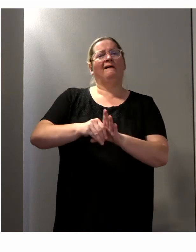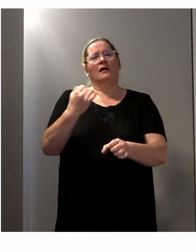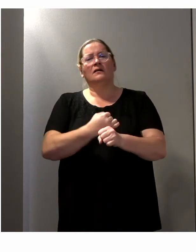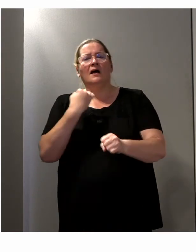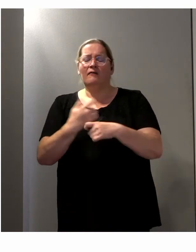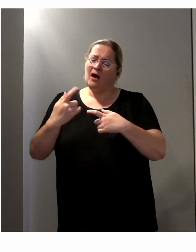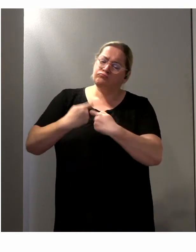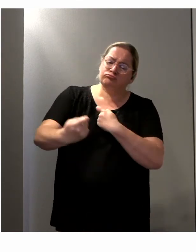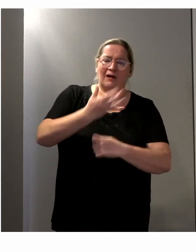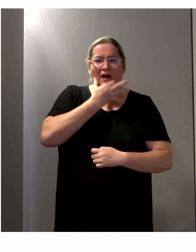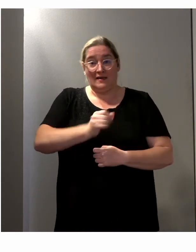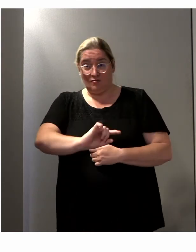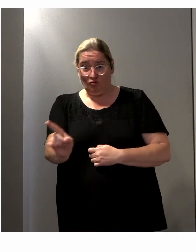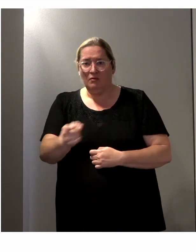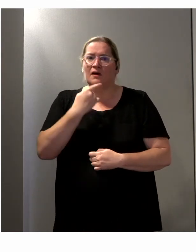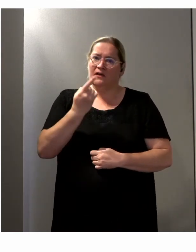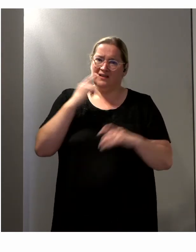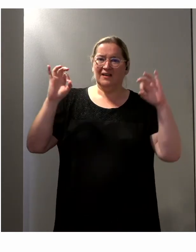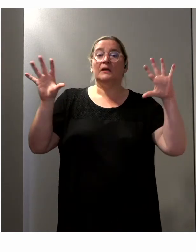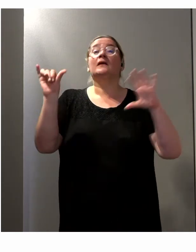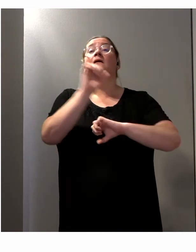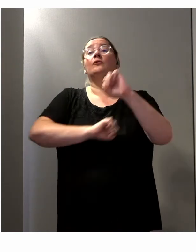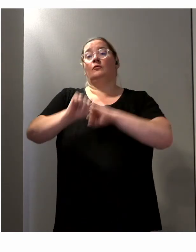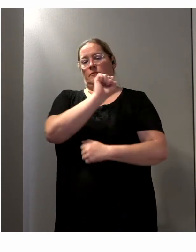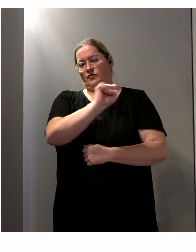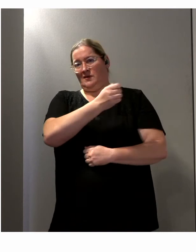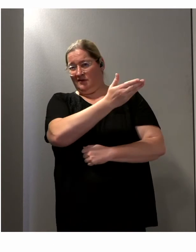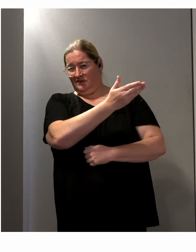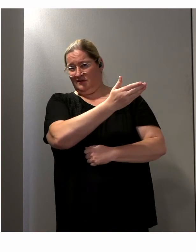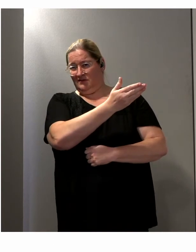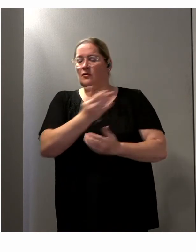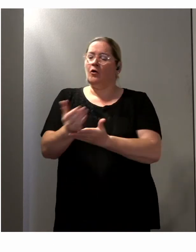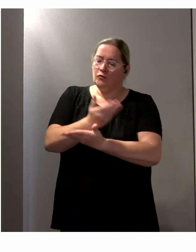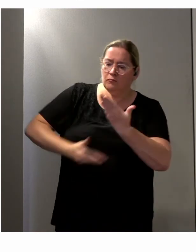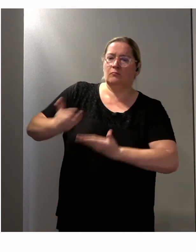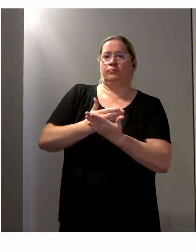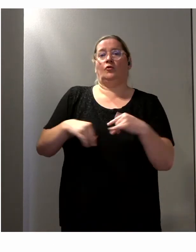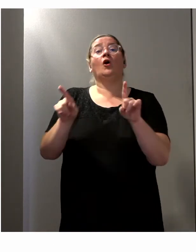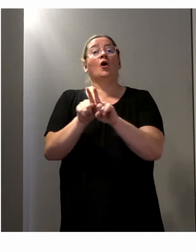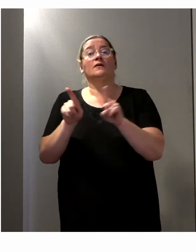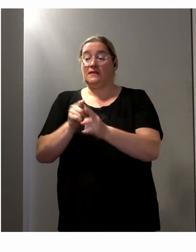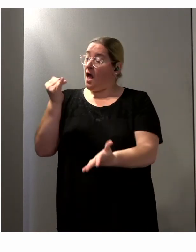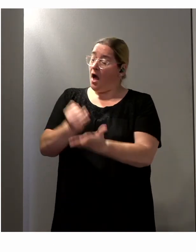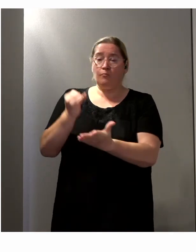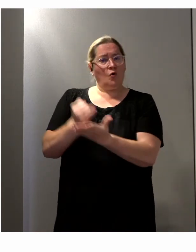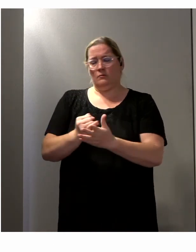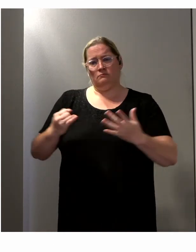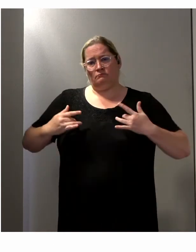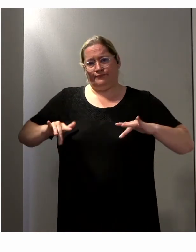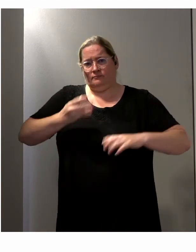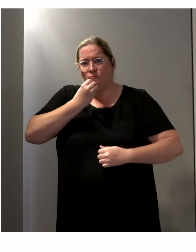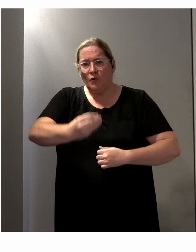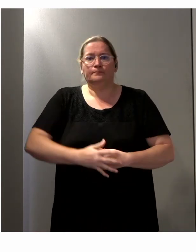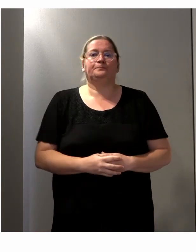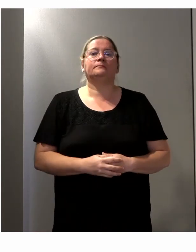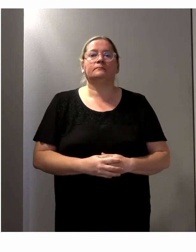un revenu conçu comme une prestation de sécurité sociale, revenu de remplacement, prestation de sécurité sociale non contributive. Et le président de la République lui-même,